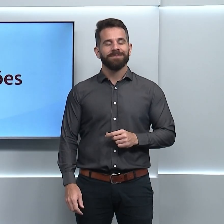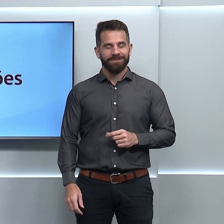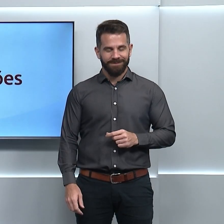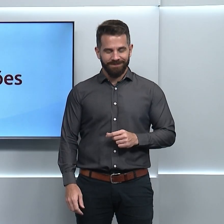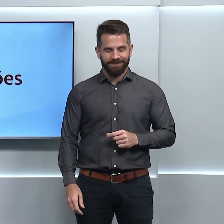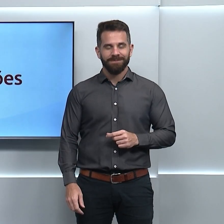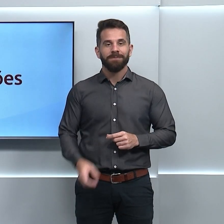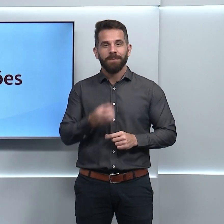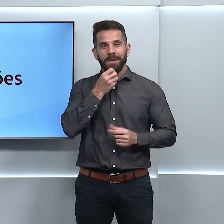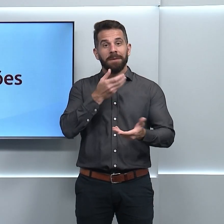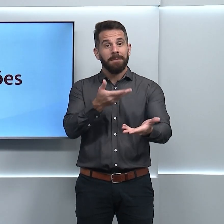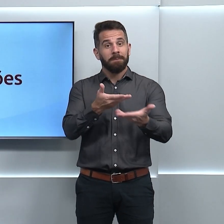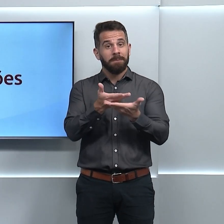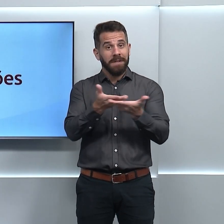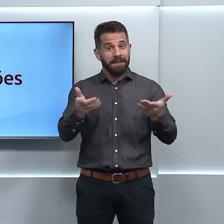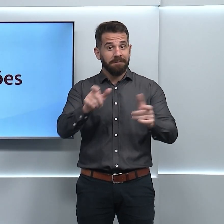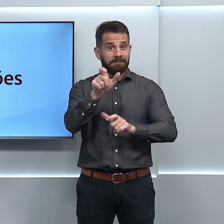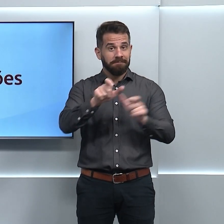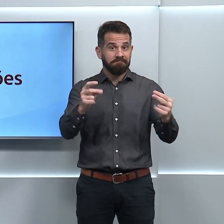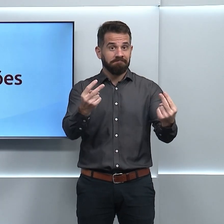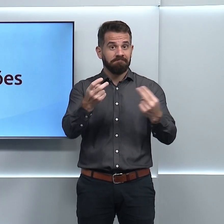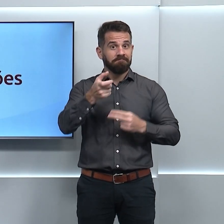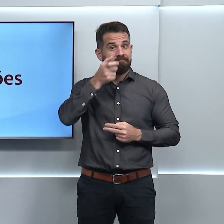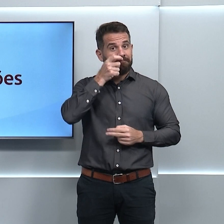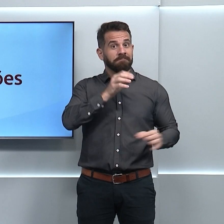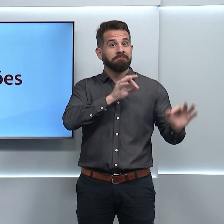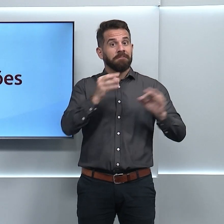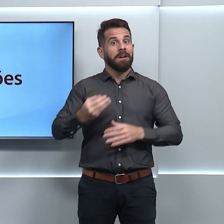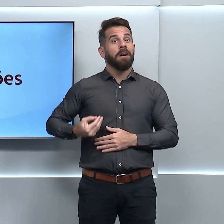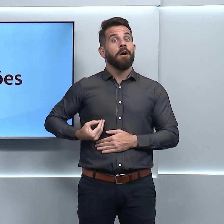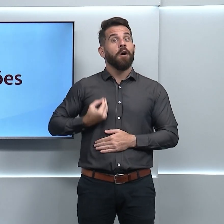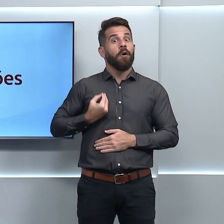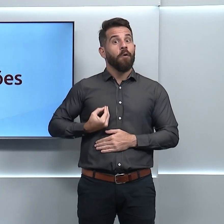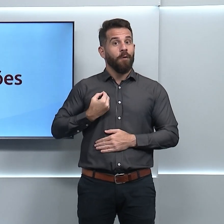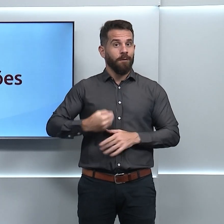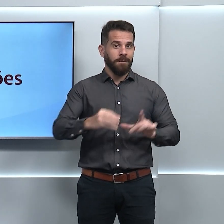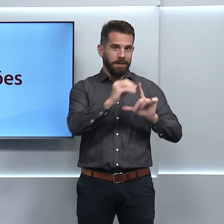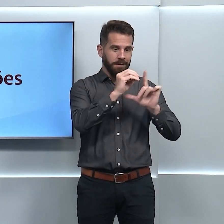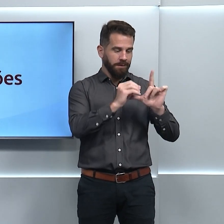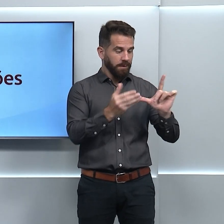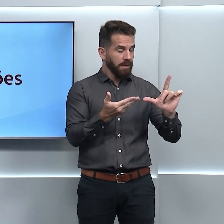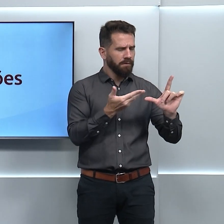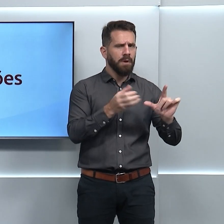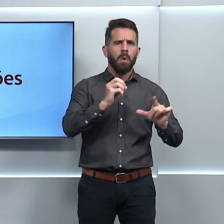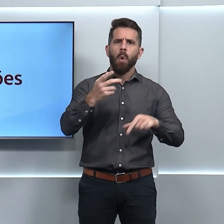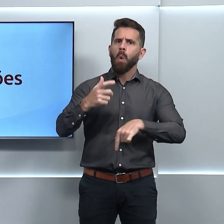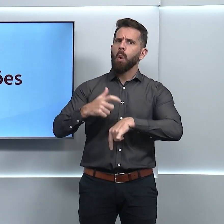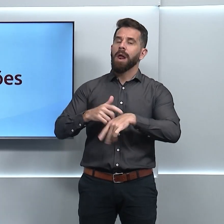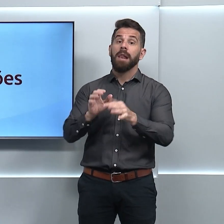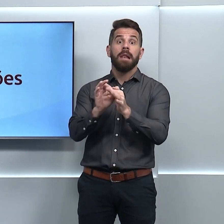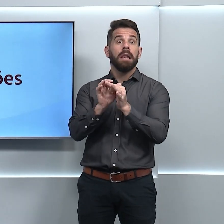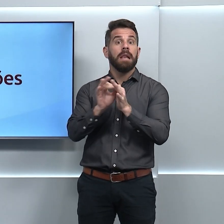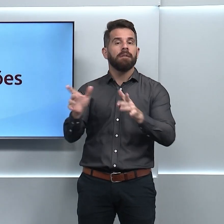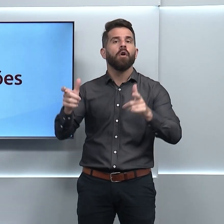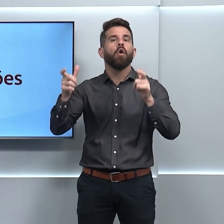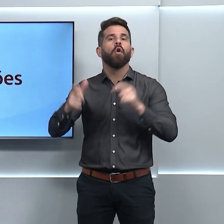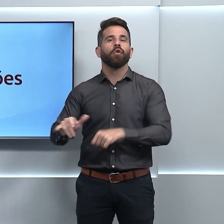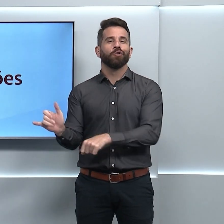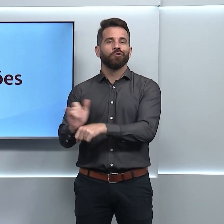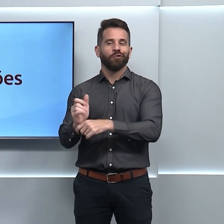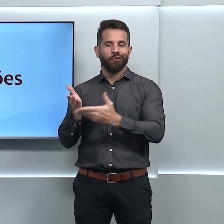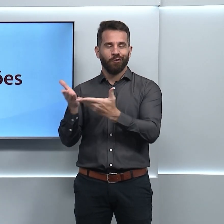Seja bem-vinda e bem-vindo você que nos assiste ao vivo pela TV UFG ou que nos acompanha em qualquer dia e horário pelo nosso canal no